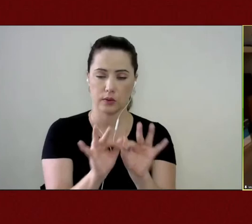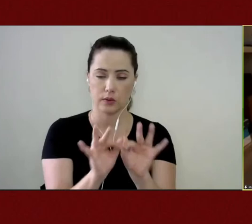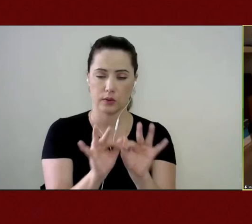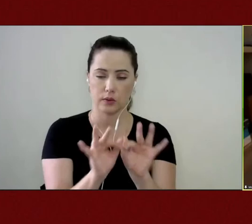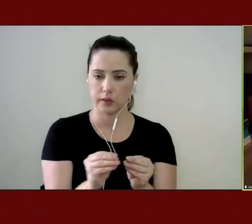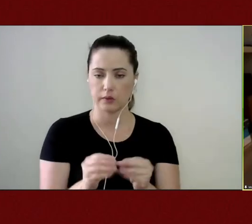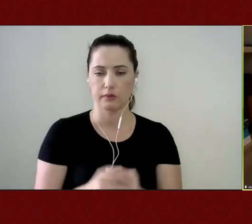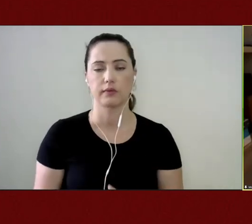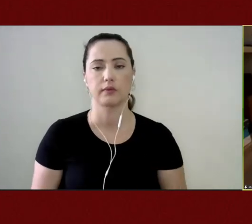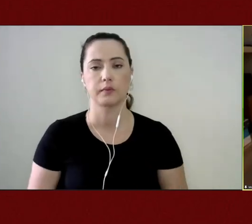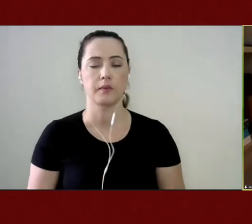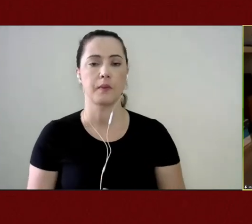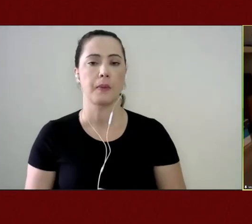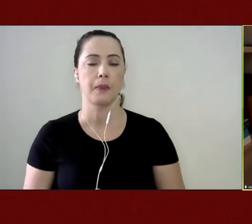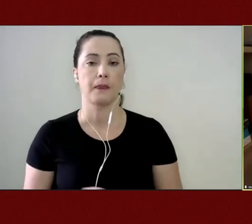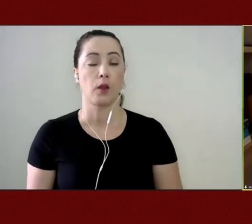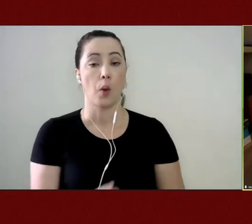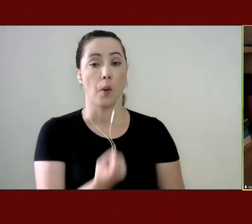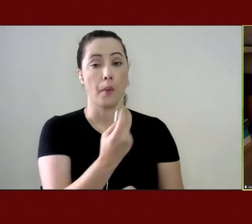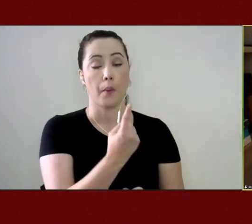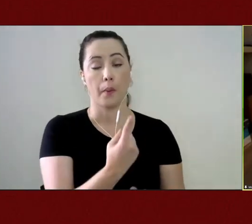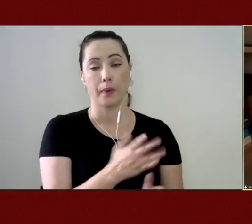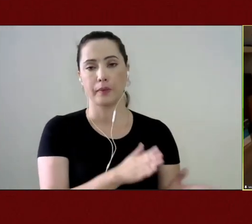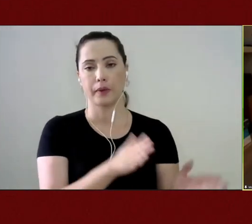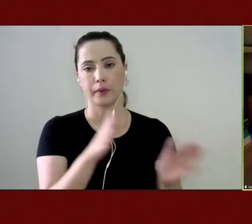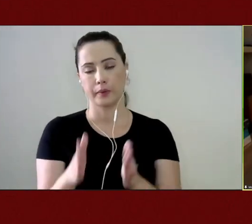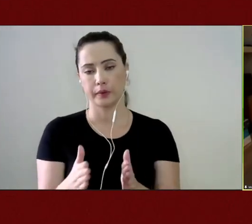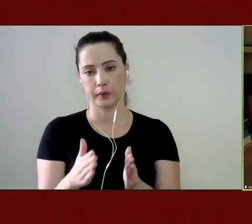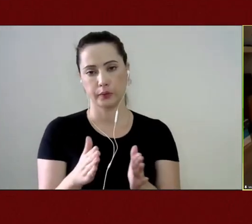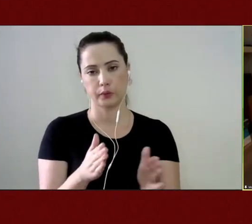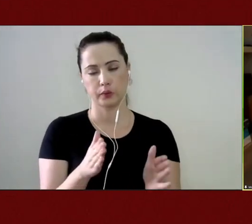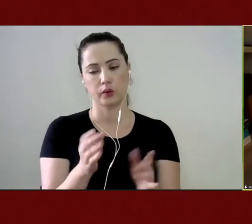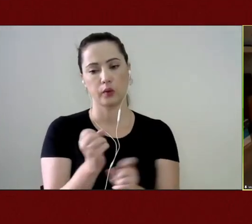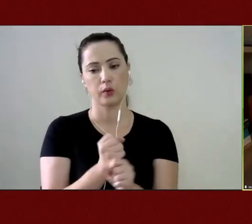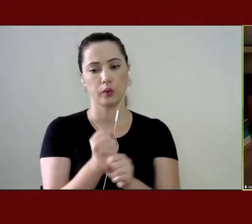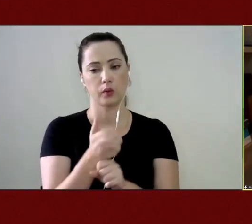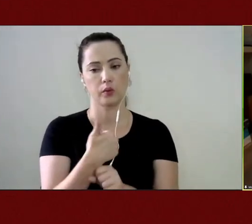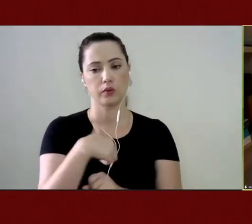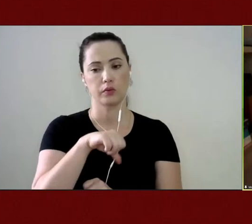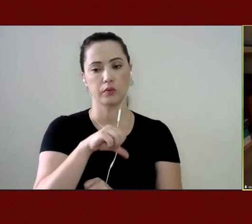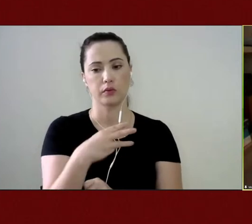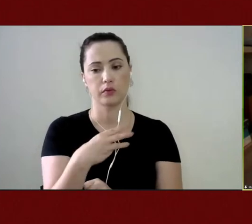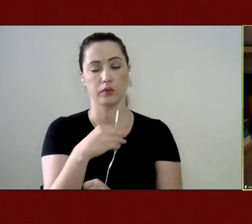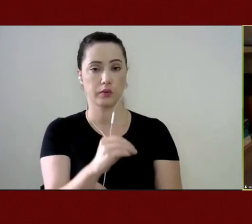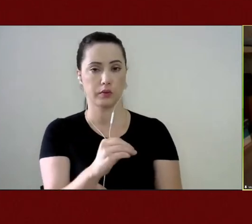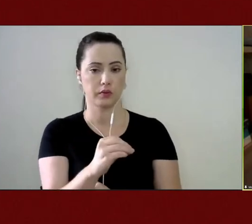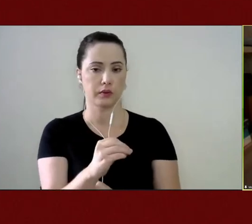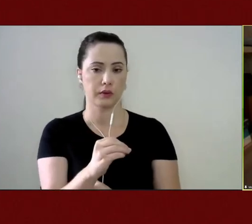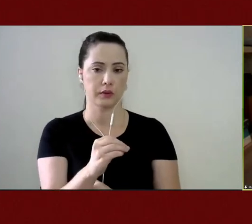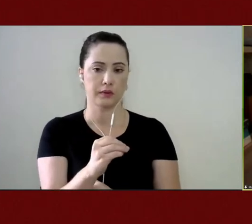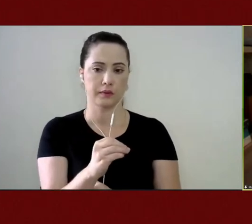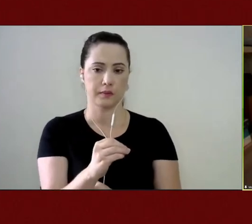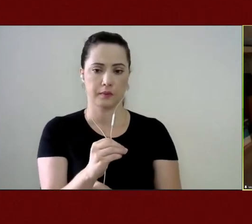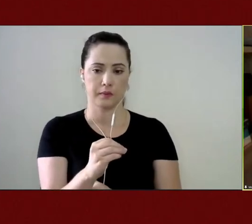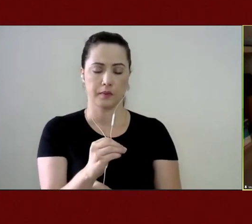que vai dos anos... início dos anos 30, né, e